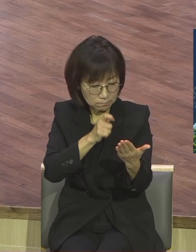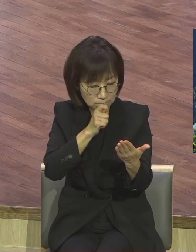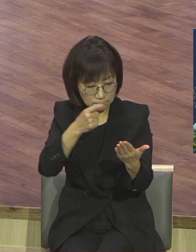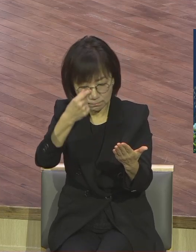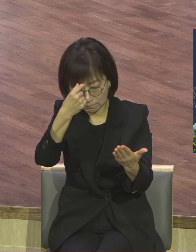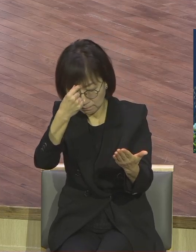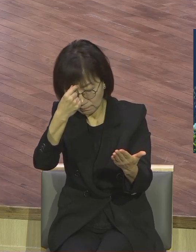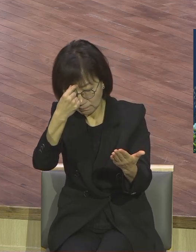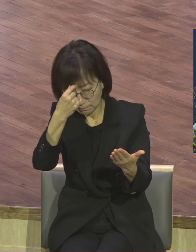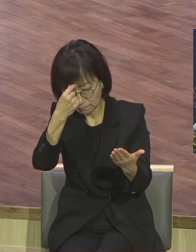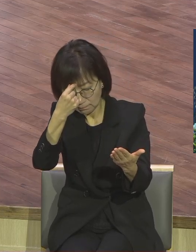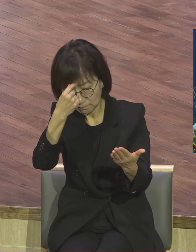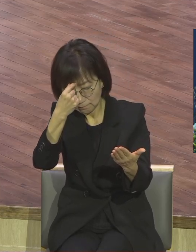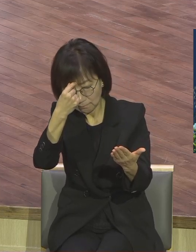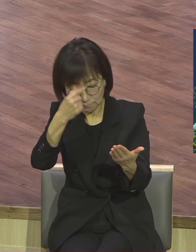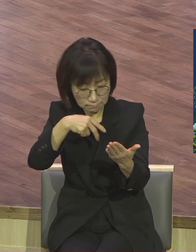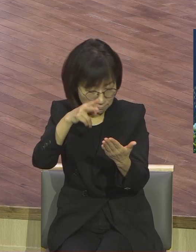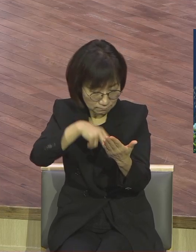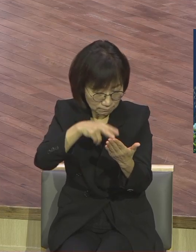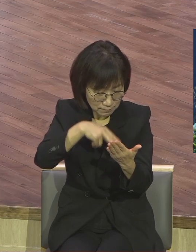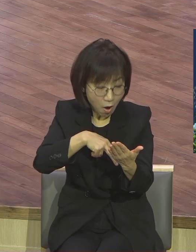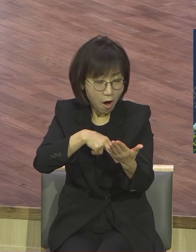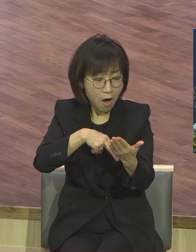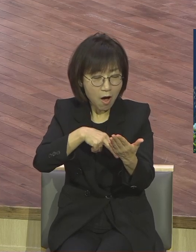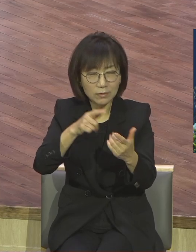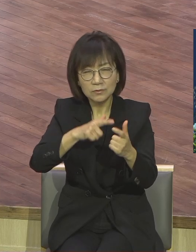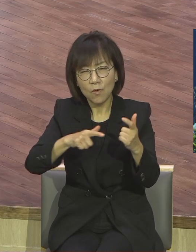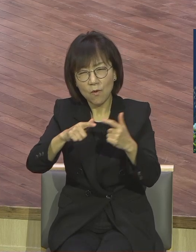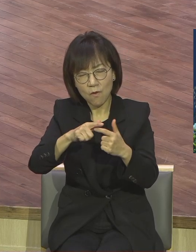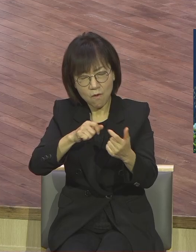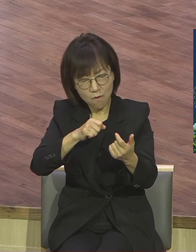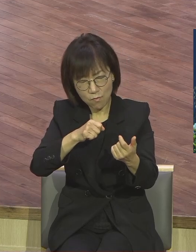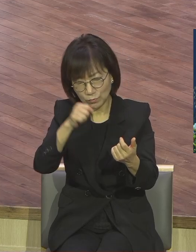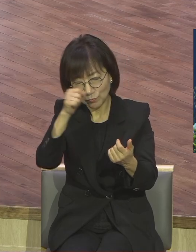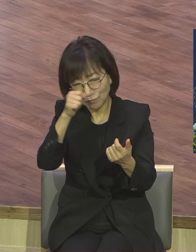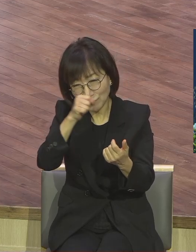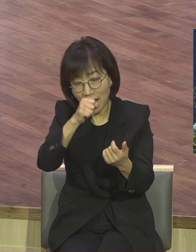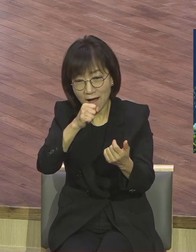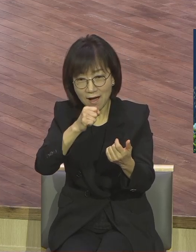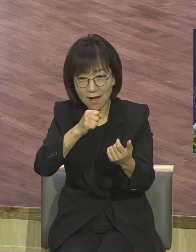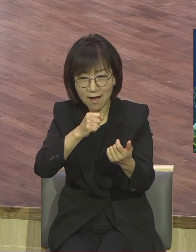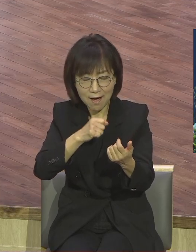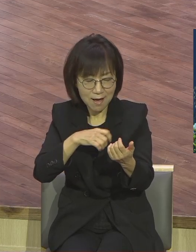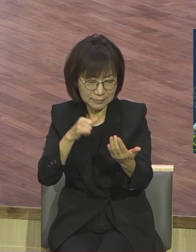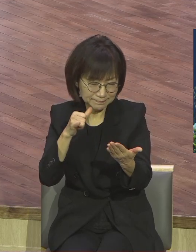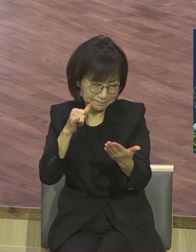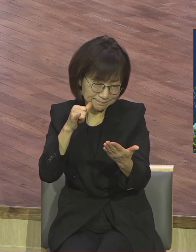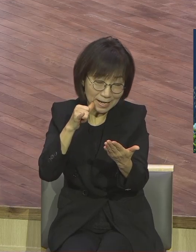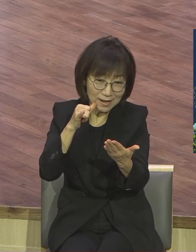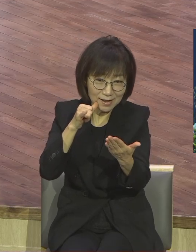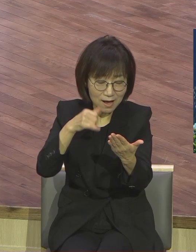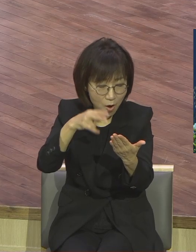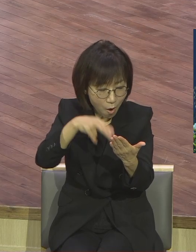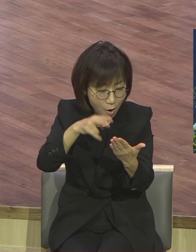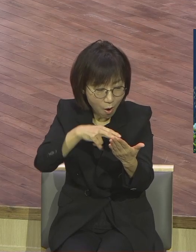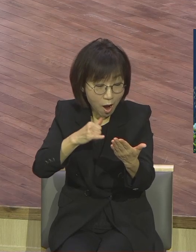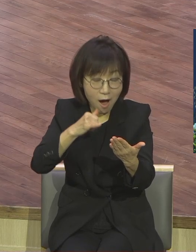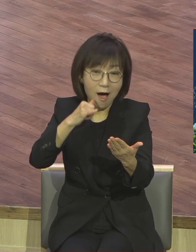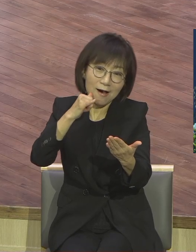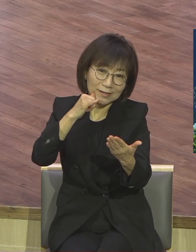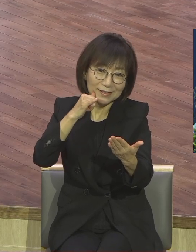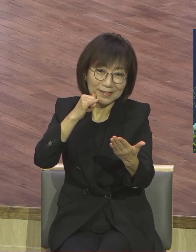것이 아니며 다루면 다룰수록 그 진가가 드러나고 더욱 맛이 좋아지는 말씀이